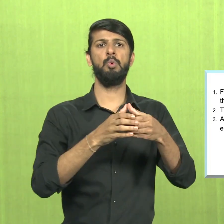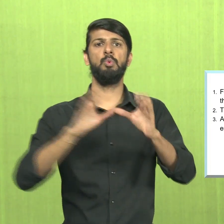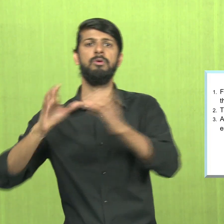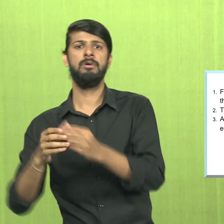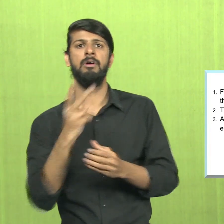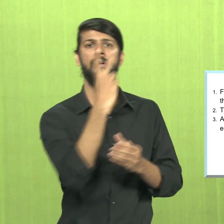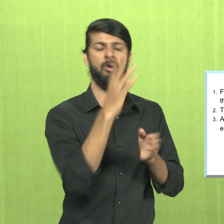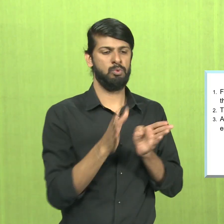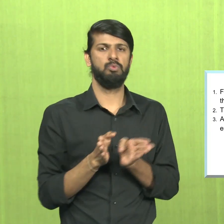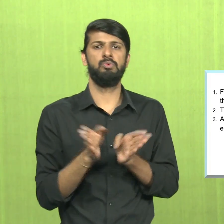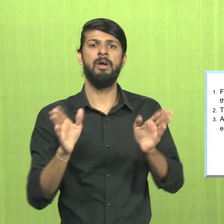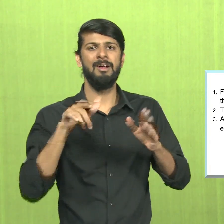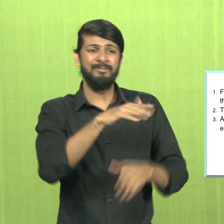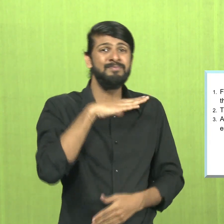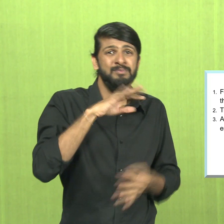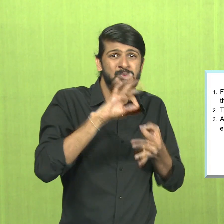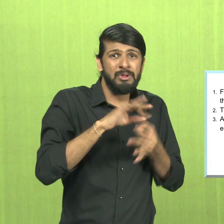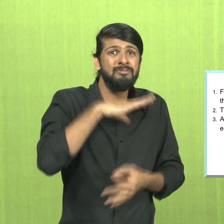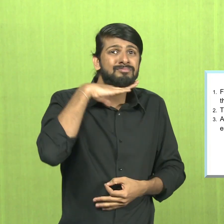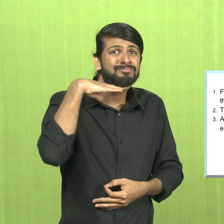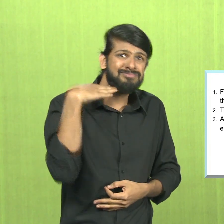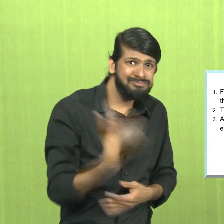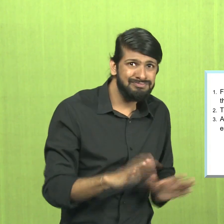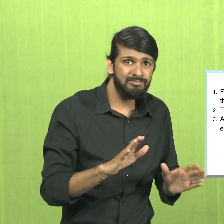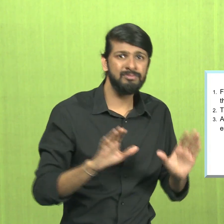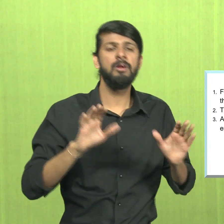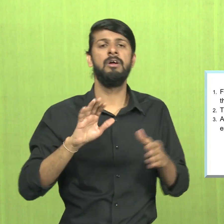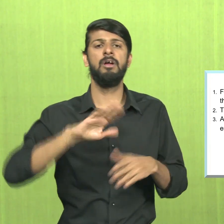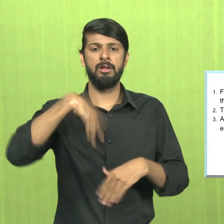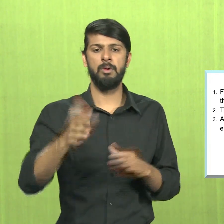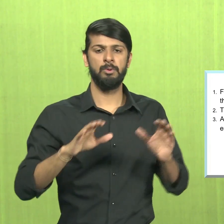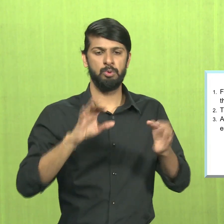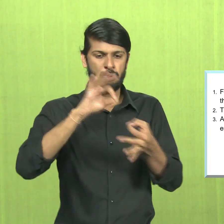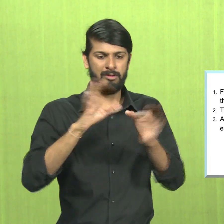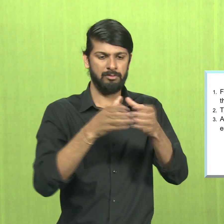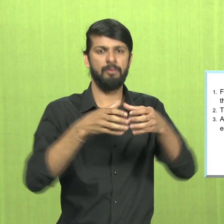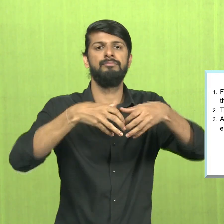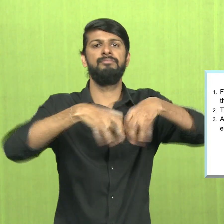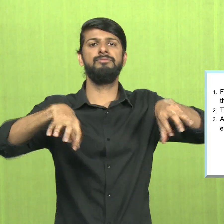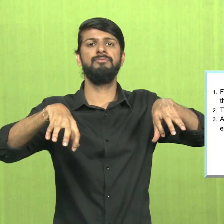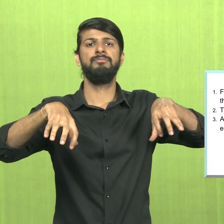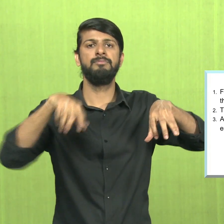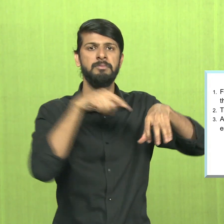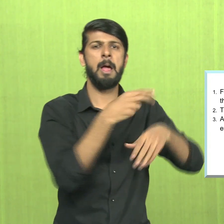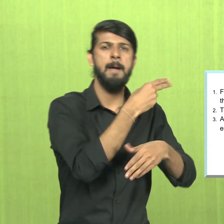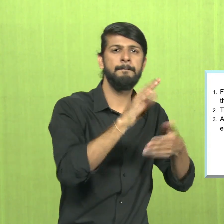फोन पर कॉल व्हाट्सएप बुद्धिज्म इस्टैबलिश्ड टू Services हुआ था एंड